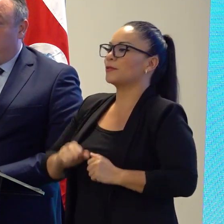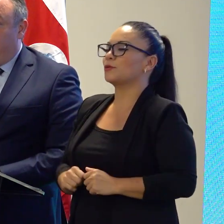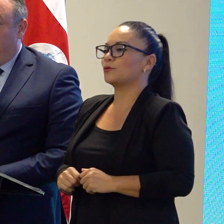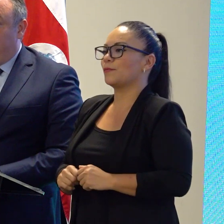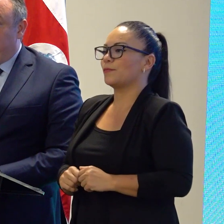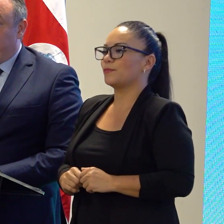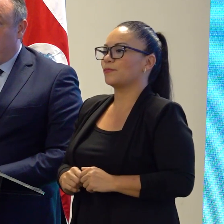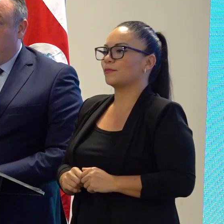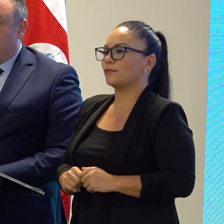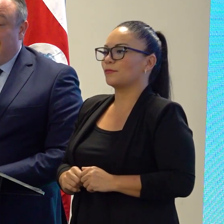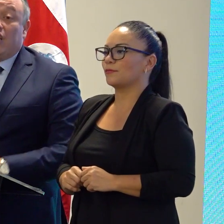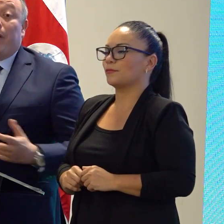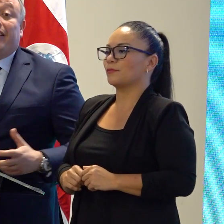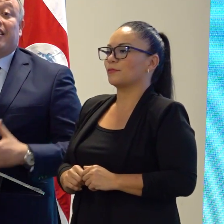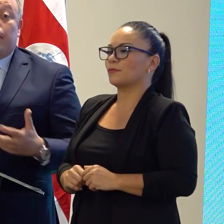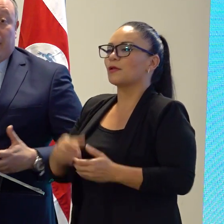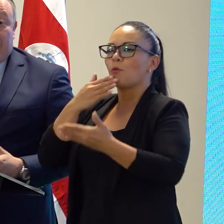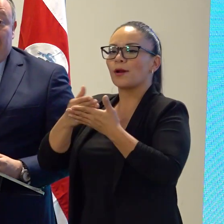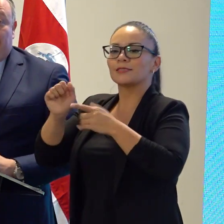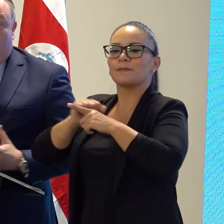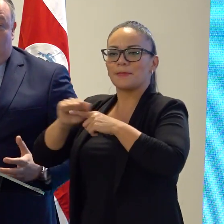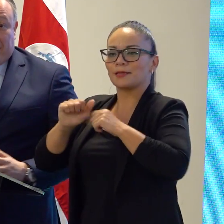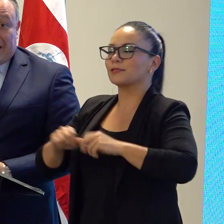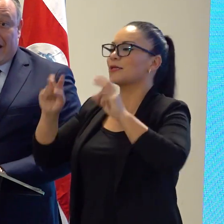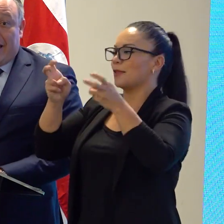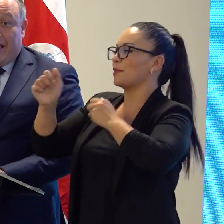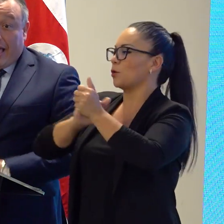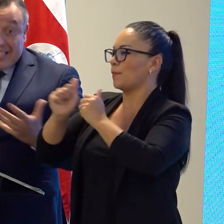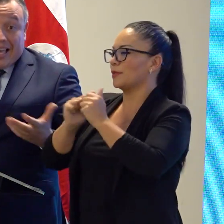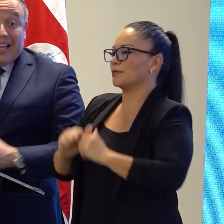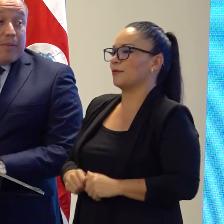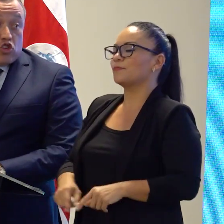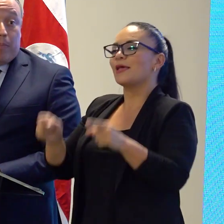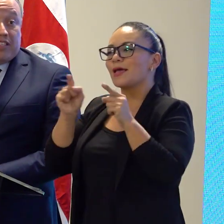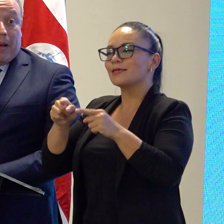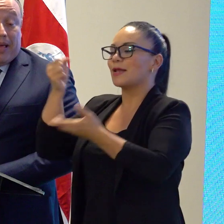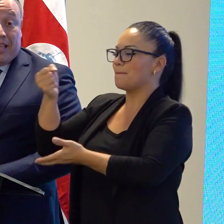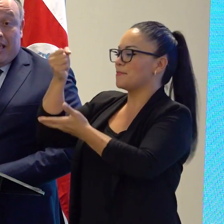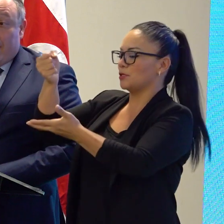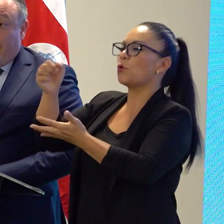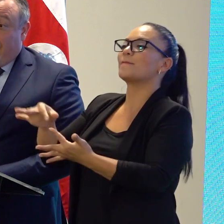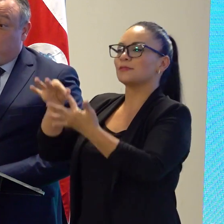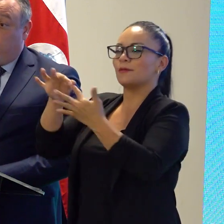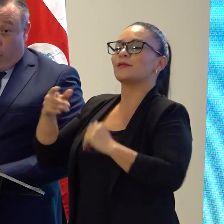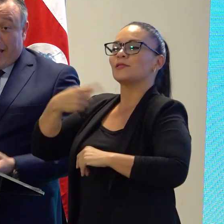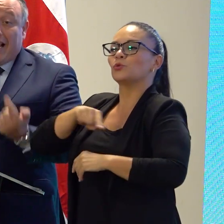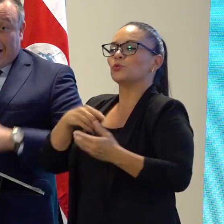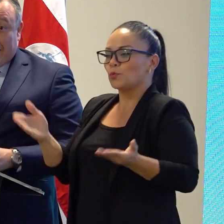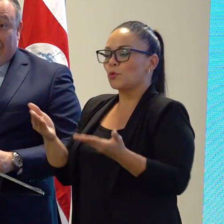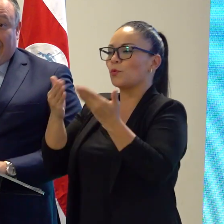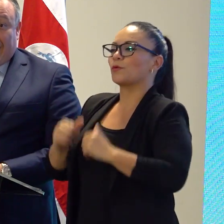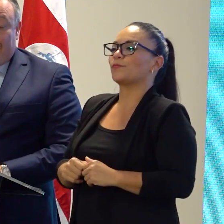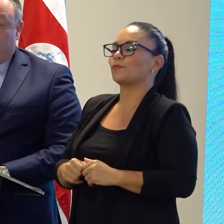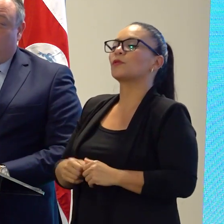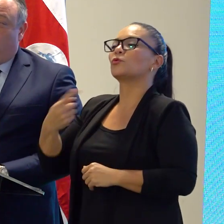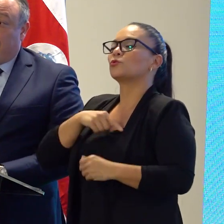de sanas prácticas en materia de competencia Esa es la inversión principalmente que queremos promover y